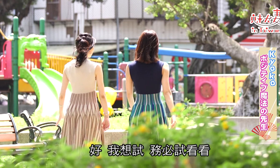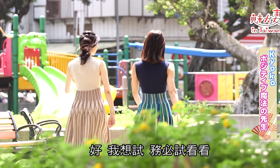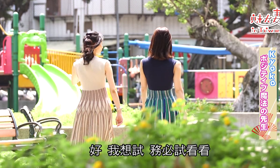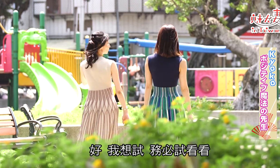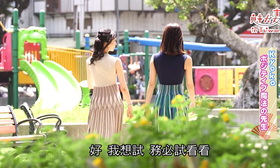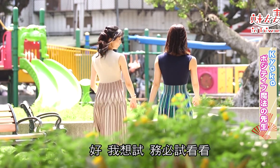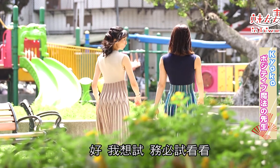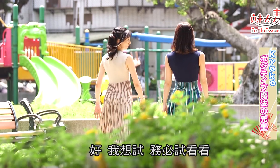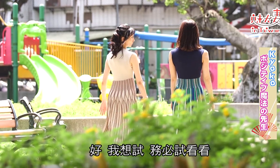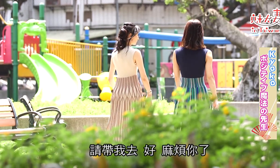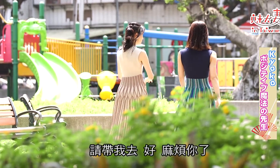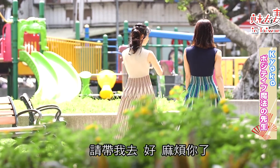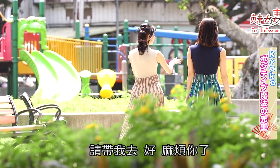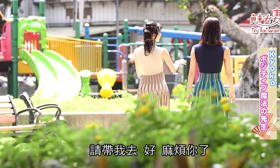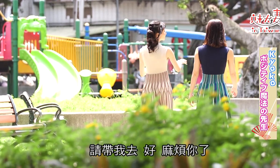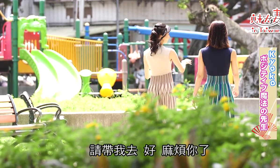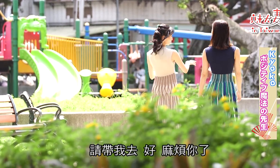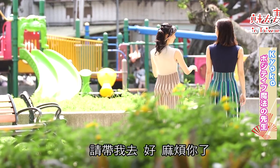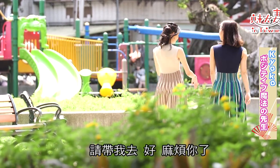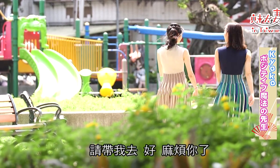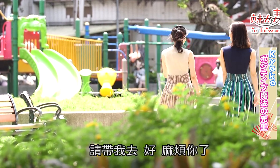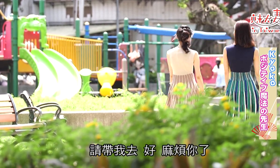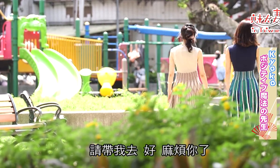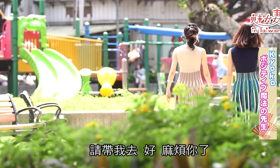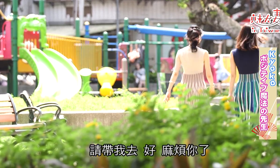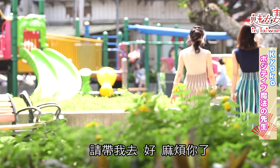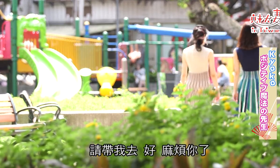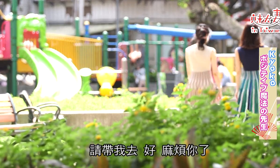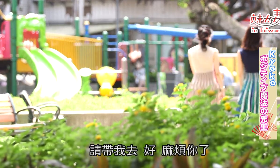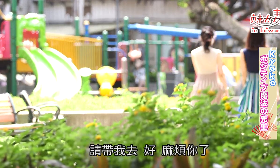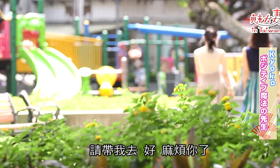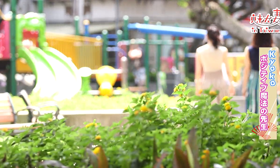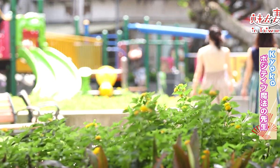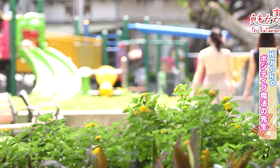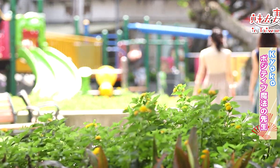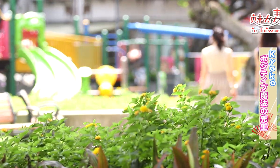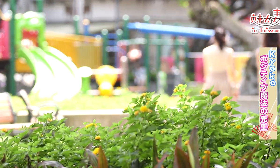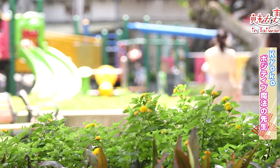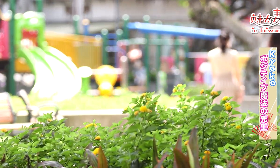。 じゃあぜひ、 連れてってください。お願いします。